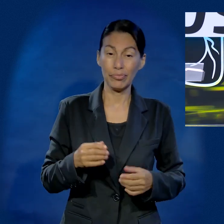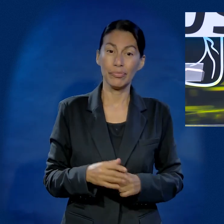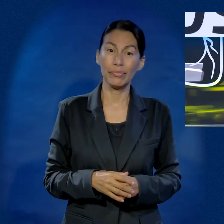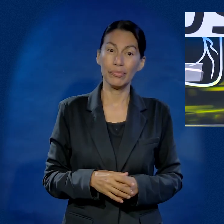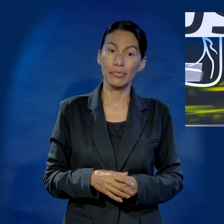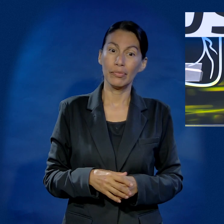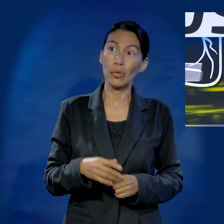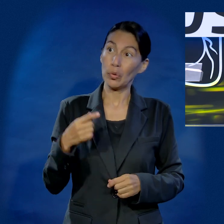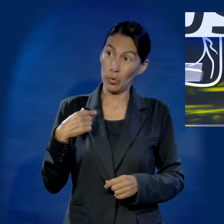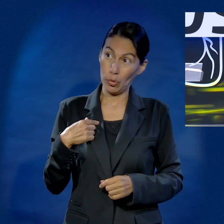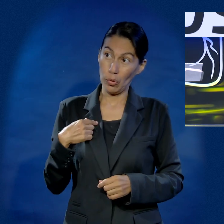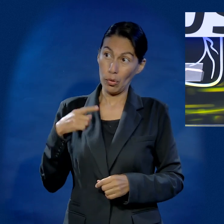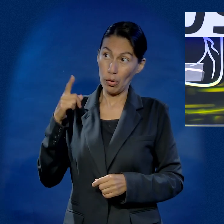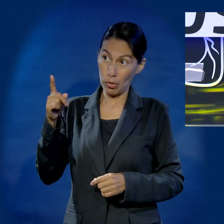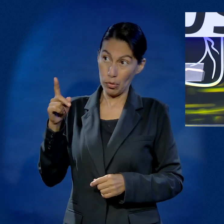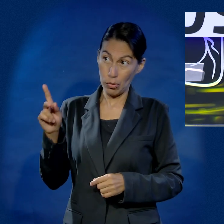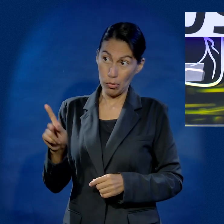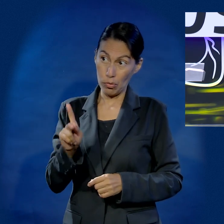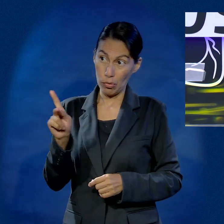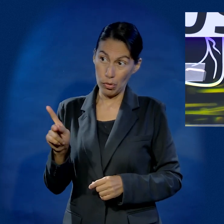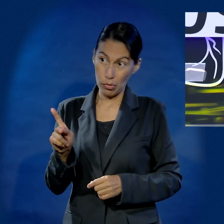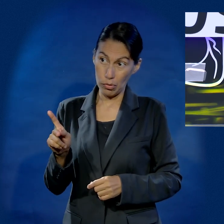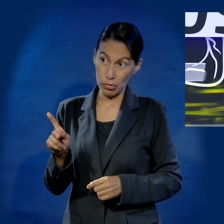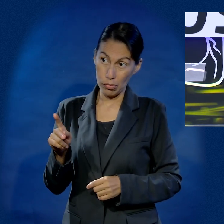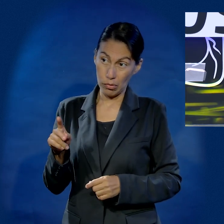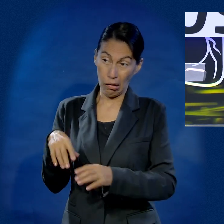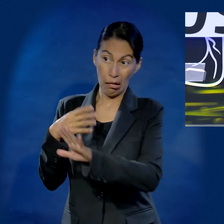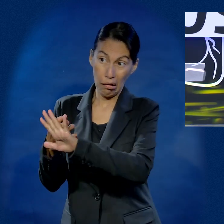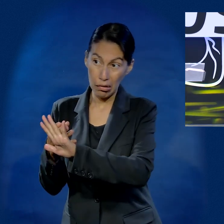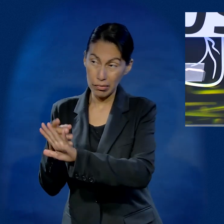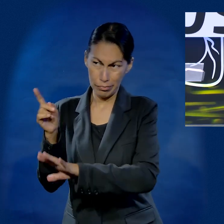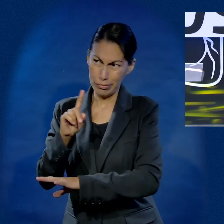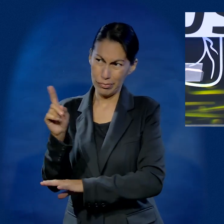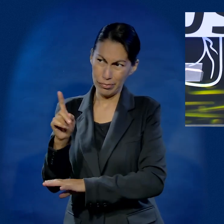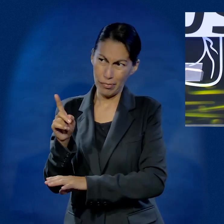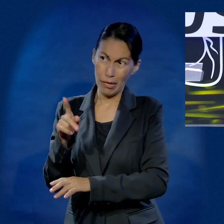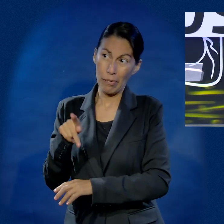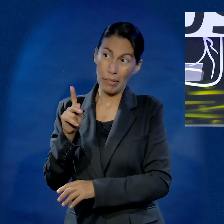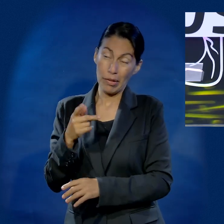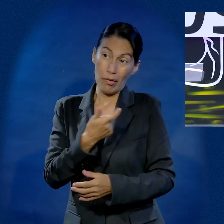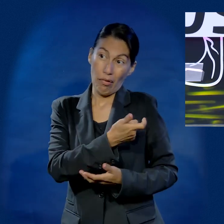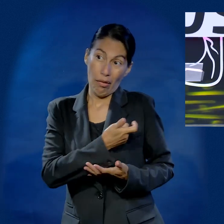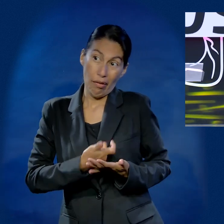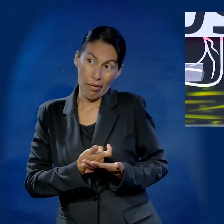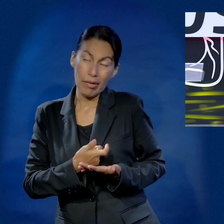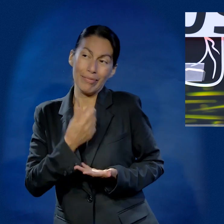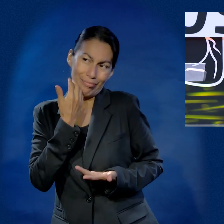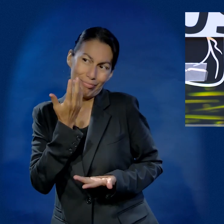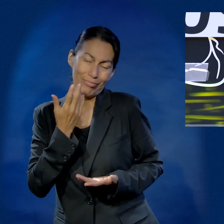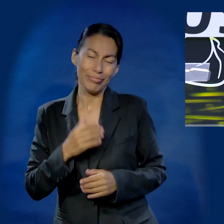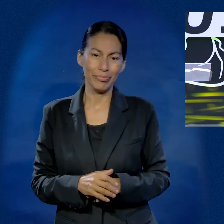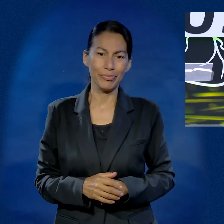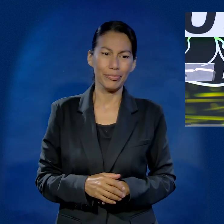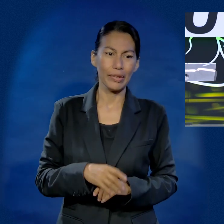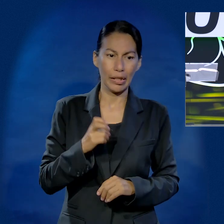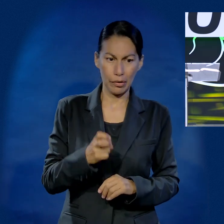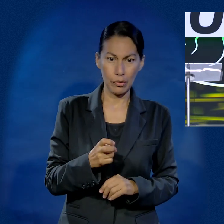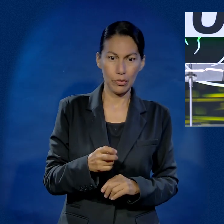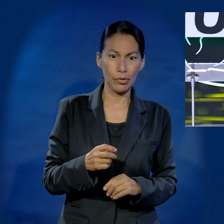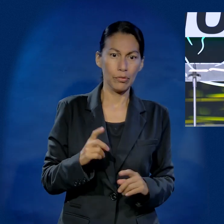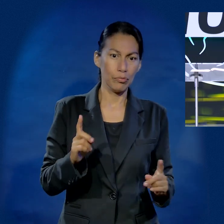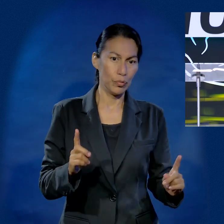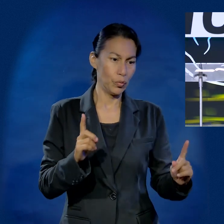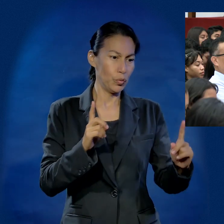hacer algo, miren, no quiero afectar a tu pueblo, nada más quiero recibir mi dinerito. Y así buscó oportunidades para llegar con el rey.